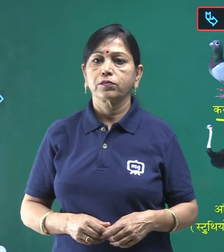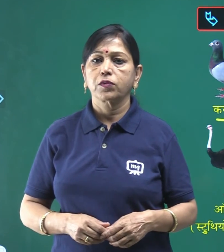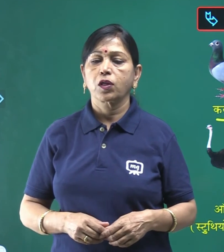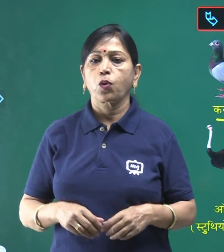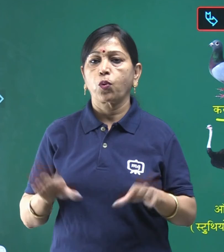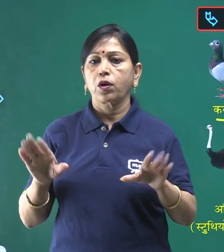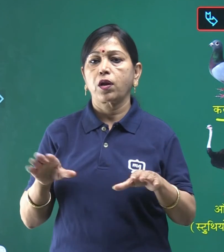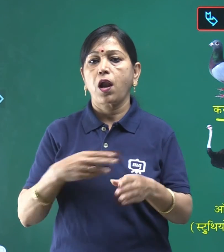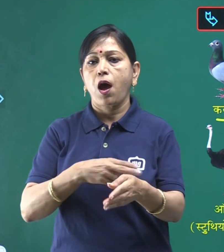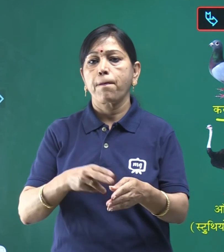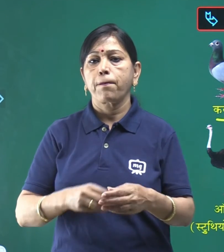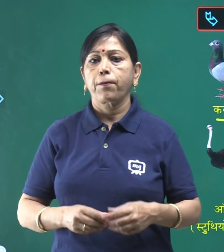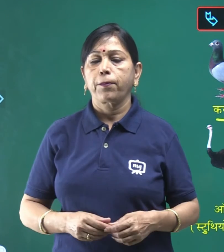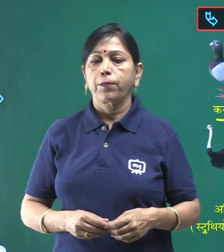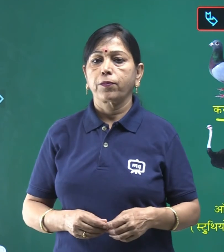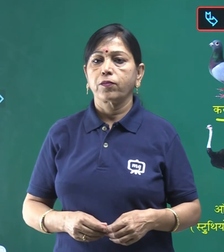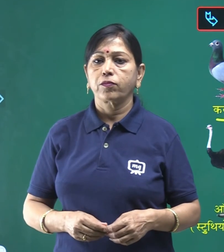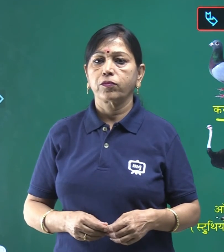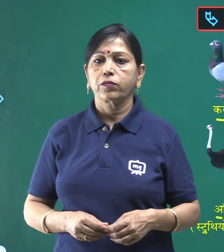गौरैया,